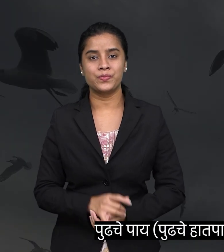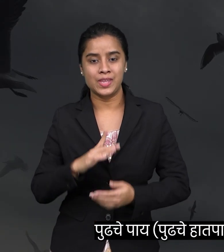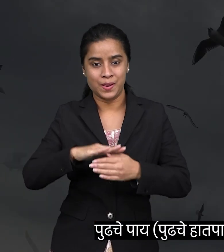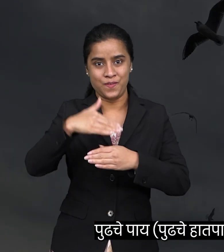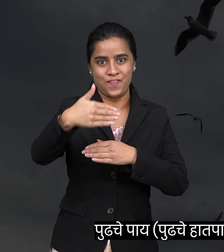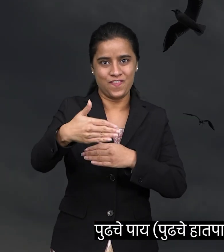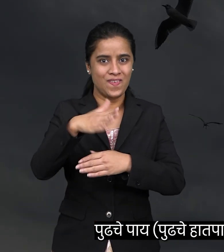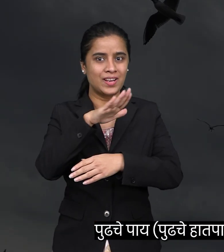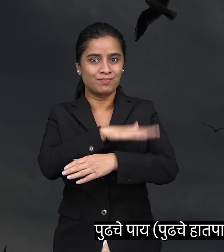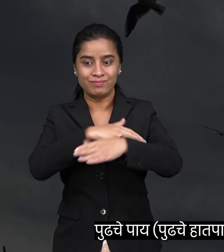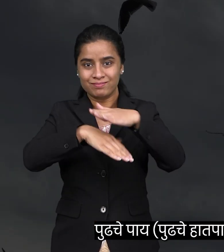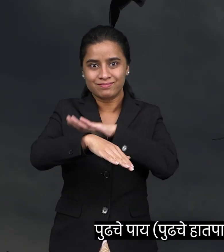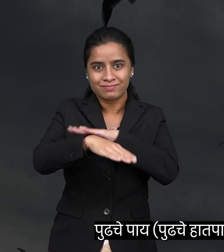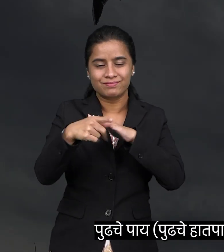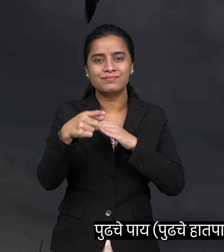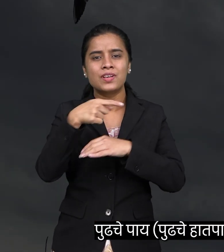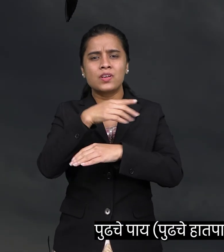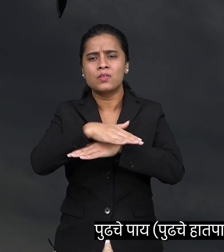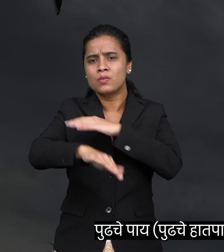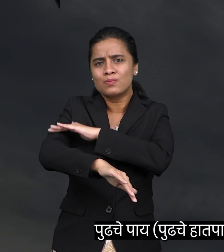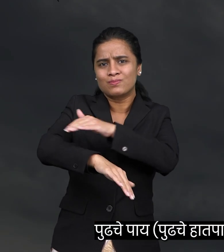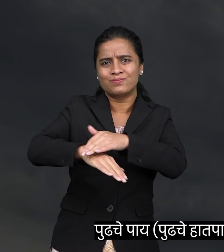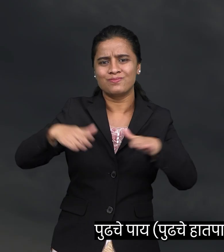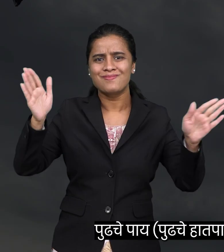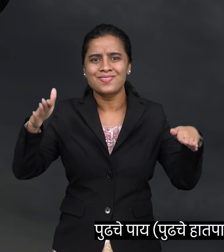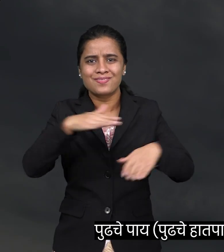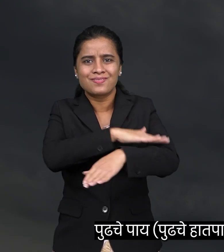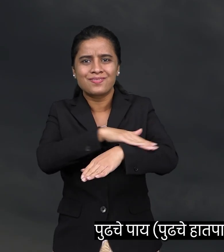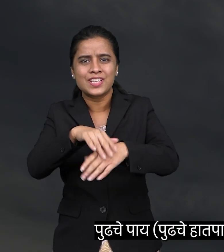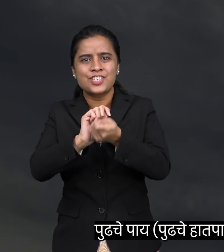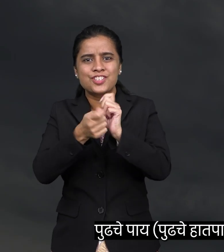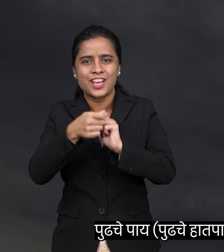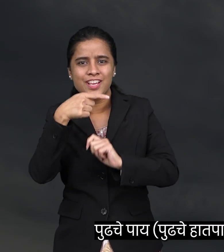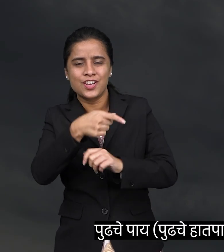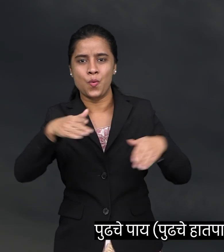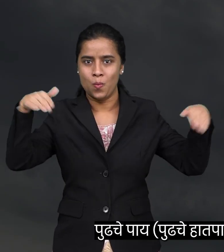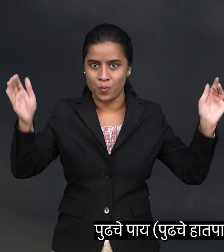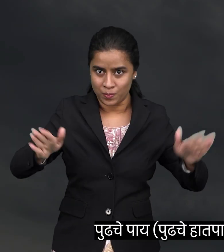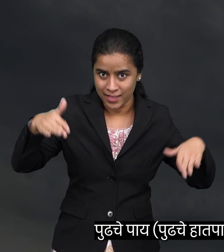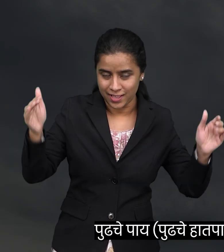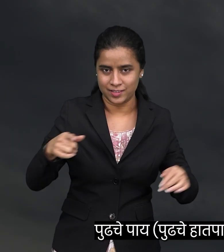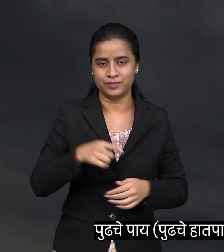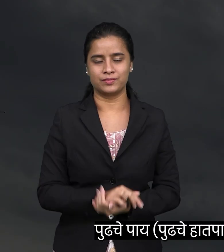पुढचे पाय, पुढचे हातपाय उडण्यासाठी पंखांमध्ये बदलले जातात.